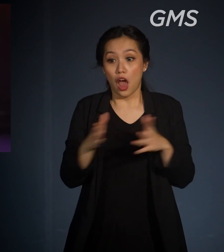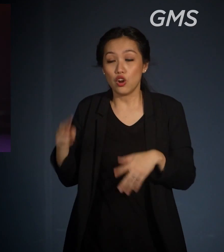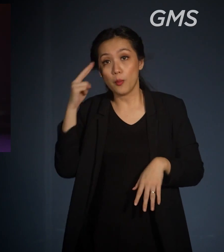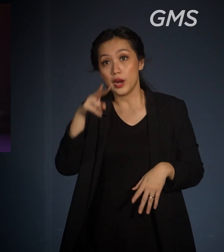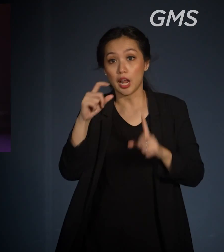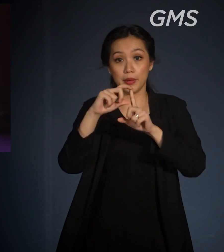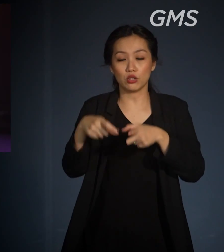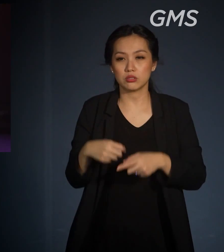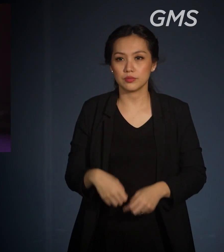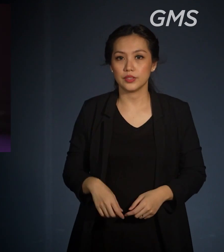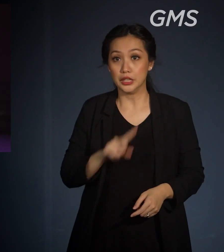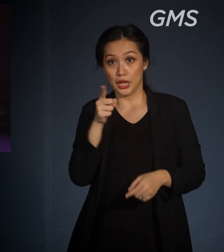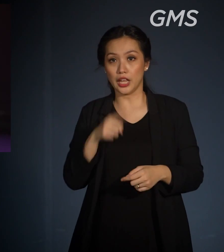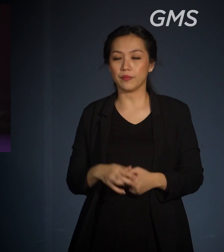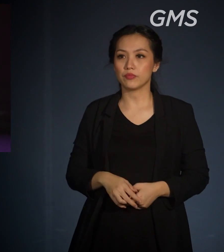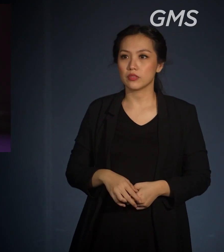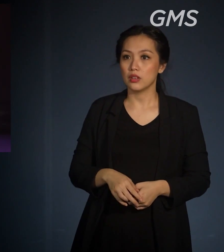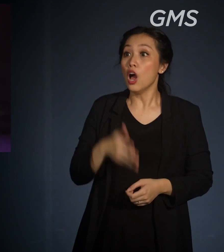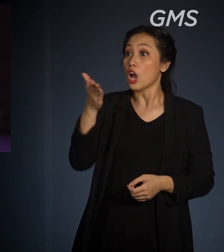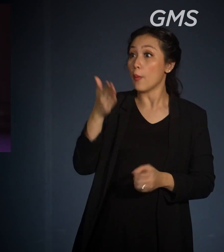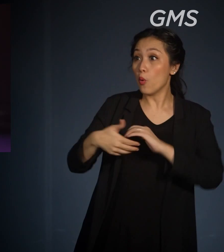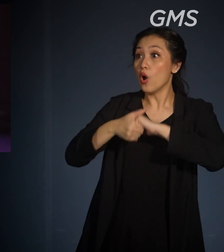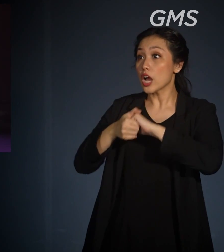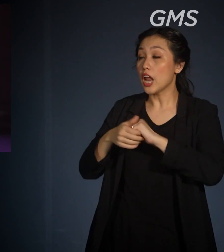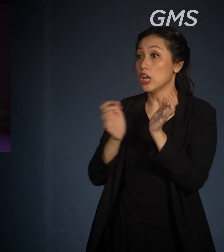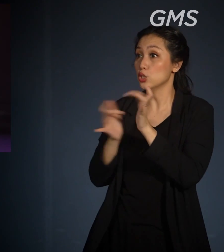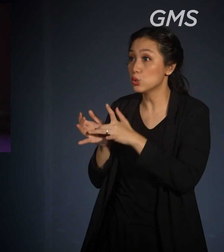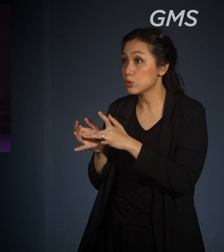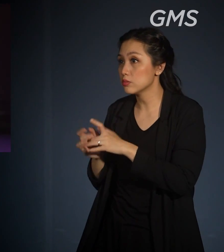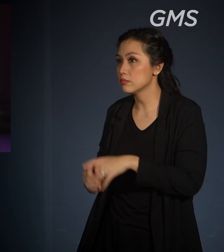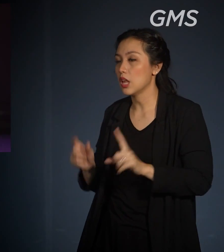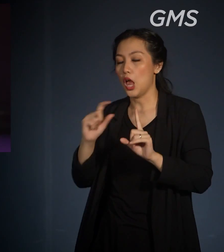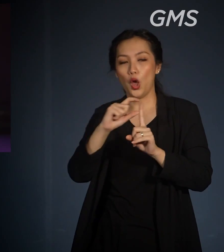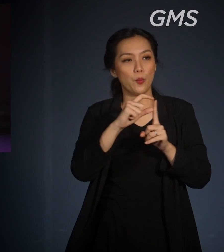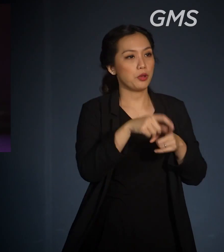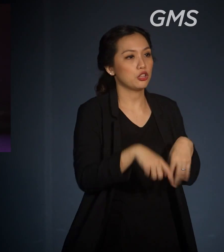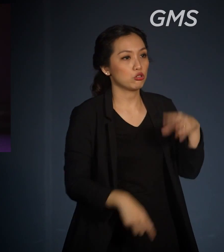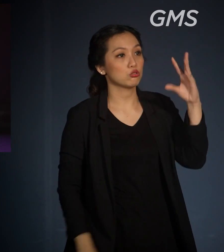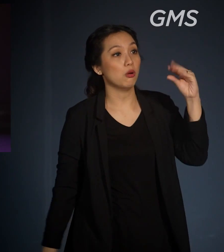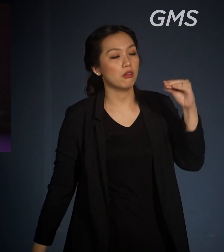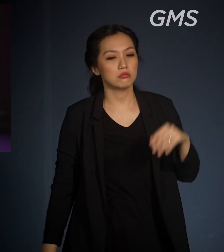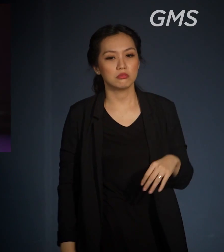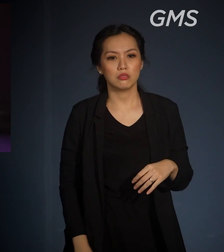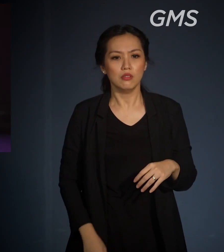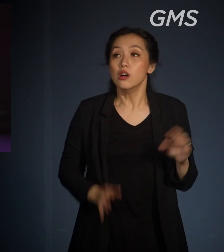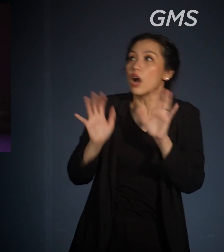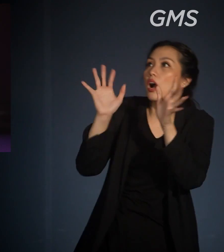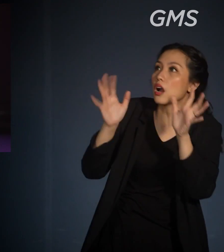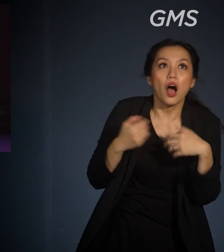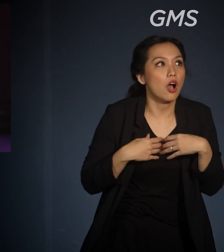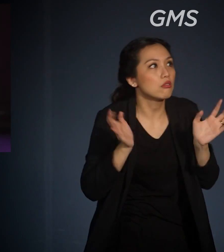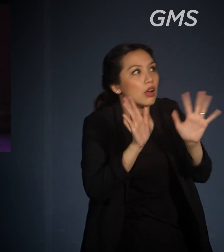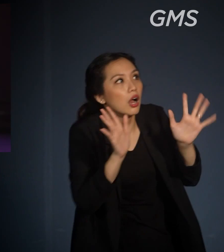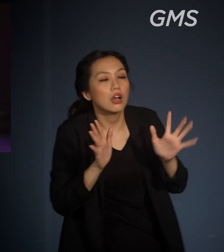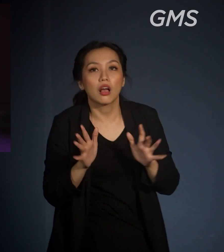pengikutnya Yesus? Dia jawab, aku nggak kenal. Yes, Simon itu juga punya kelemahan. Pernah